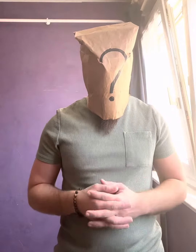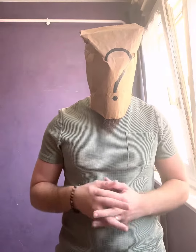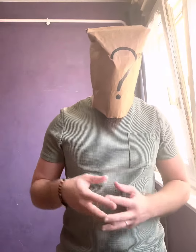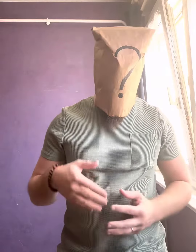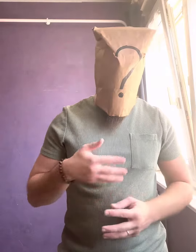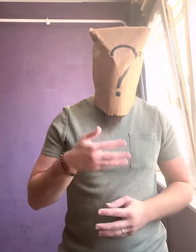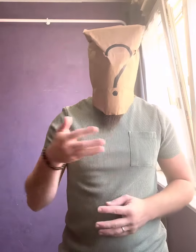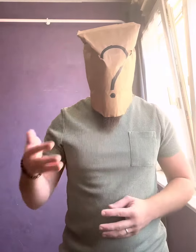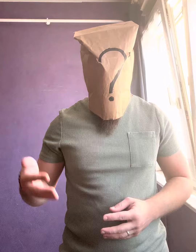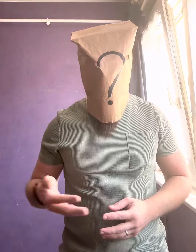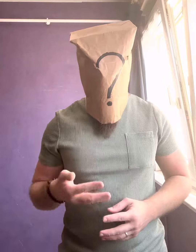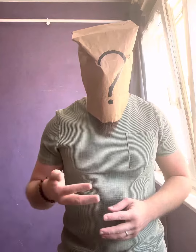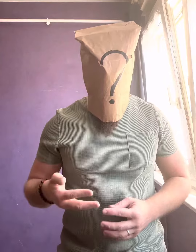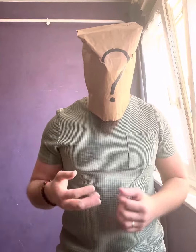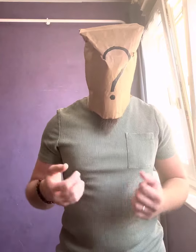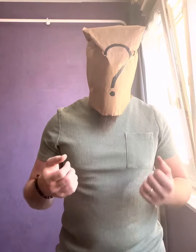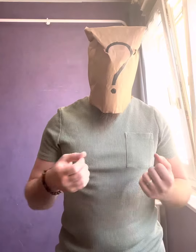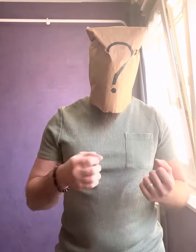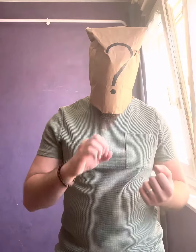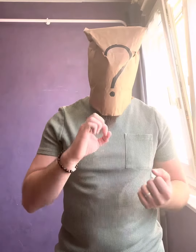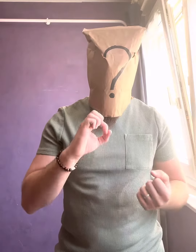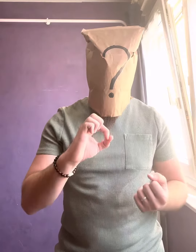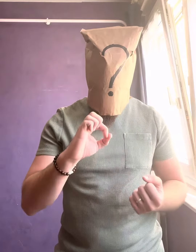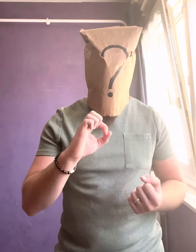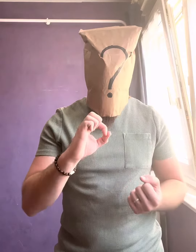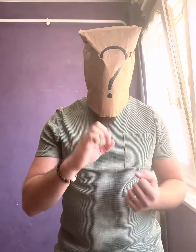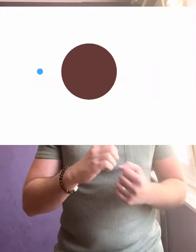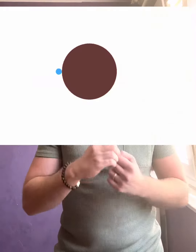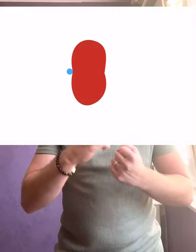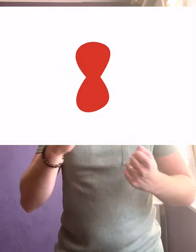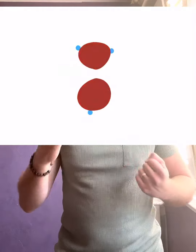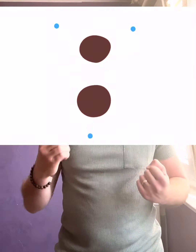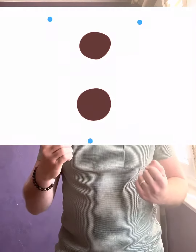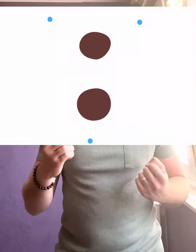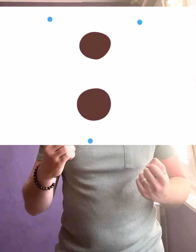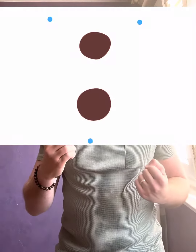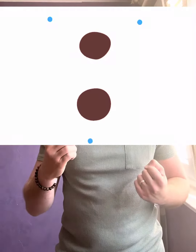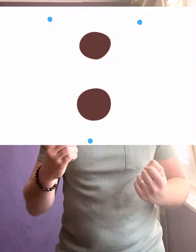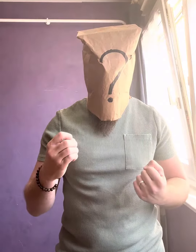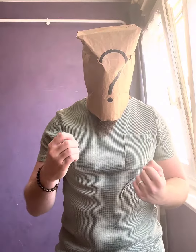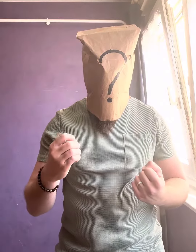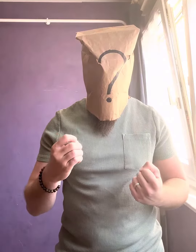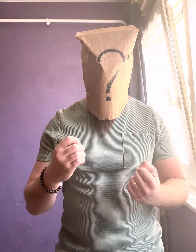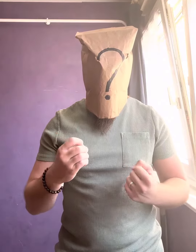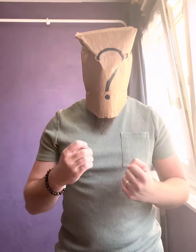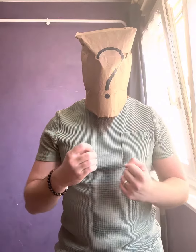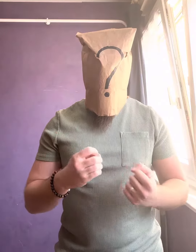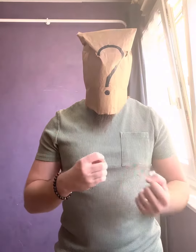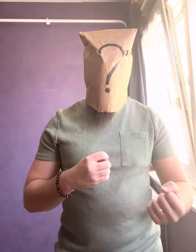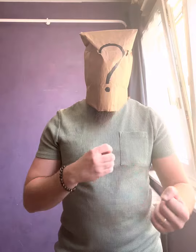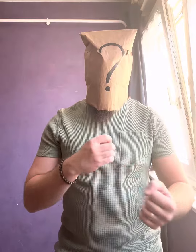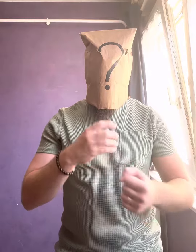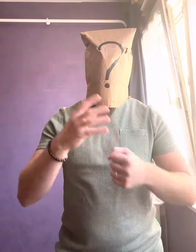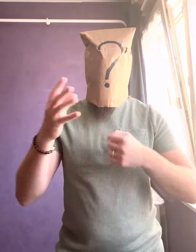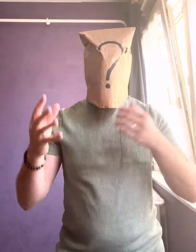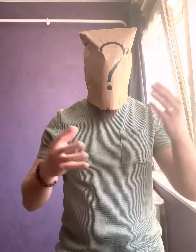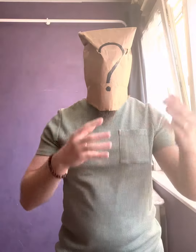est constituée d'atomes lourds le noyau de ces atomes est capable de se casser en deux sous l'impact d'un neutron cette réaction liberté neutrons supplémentaires et